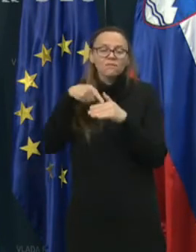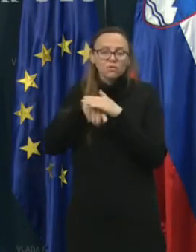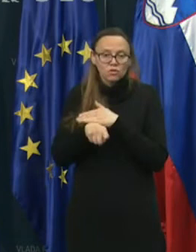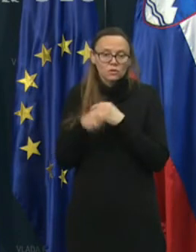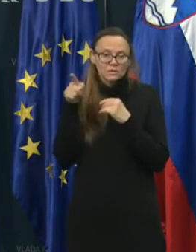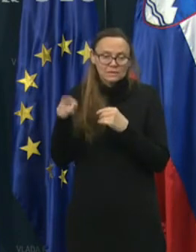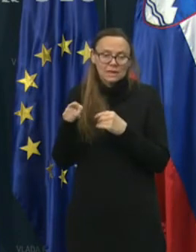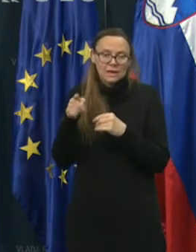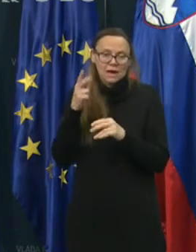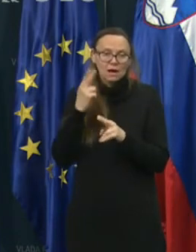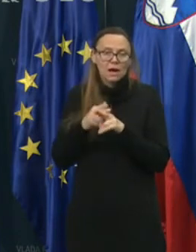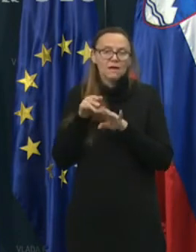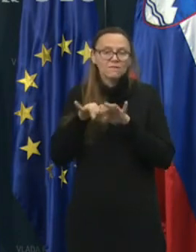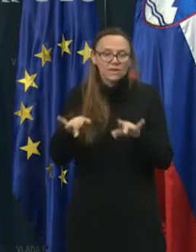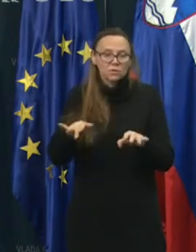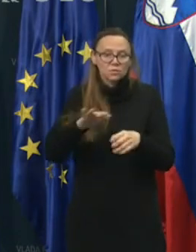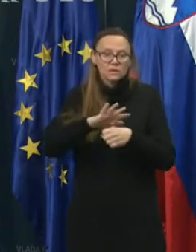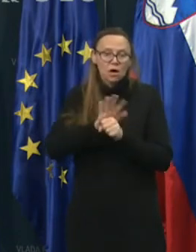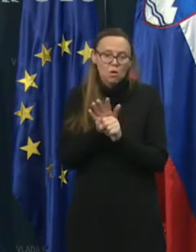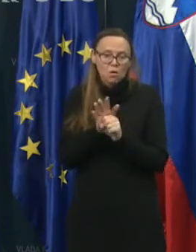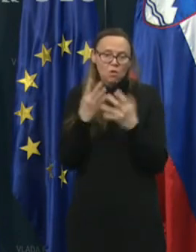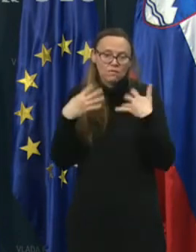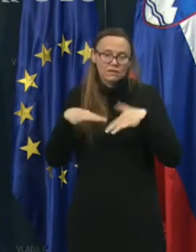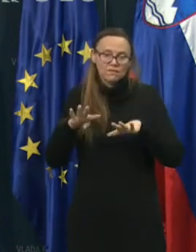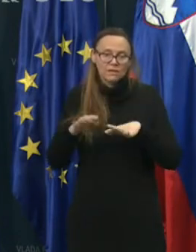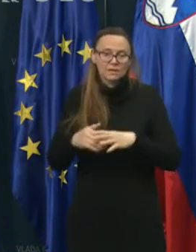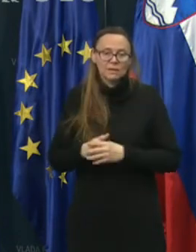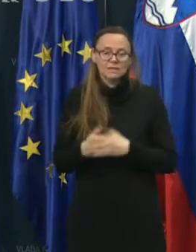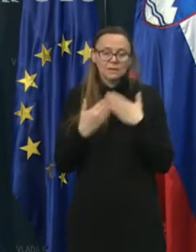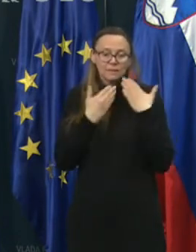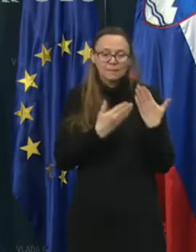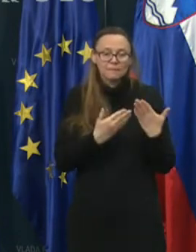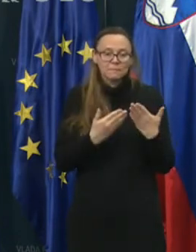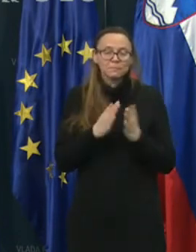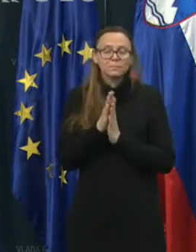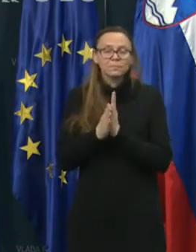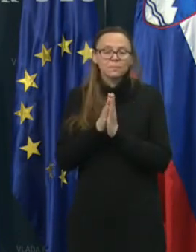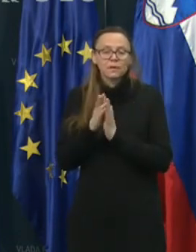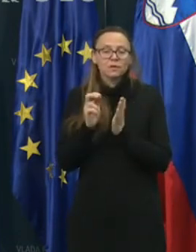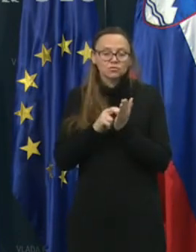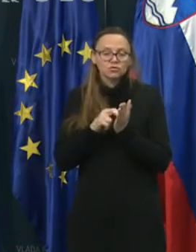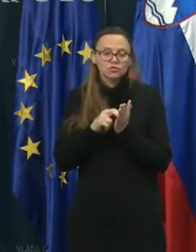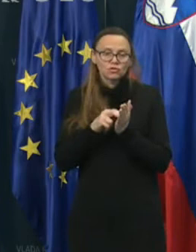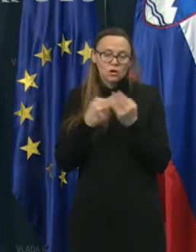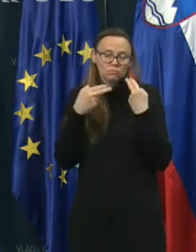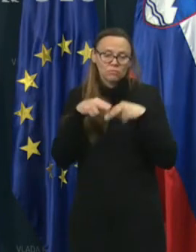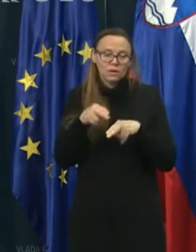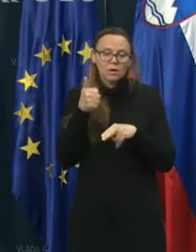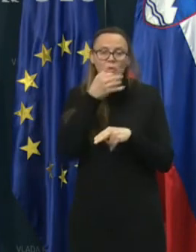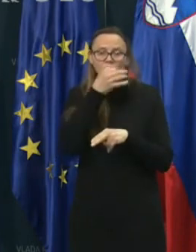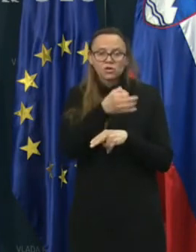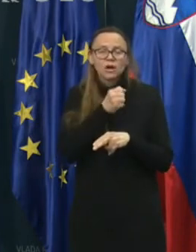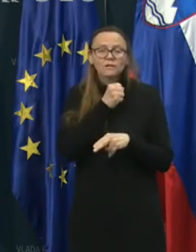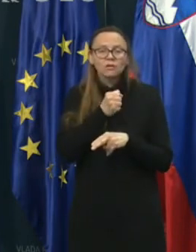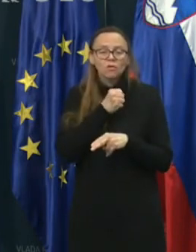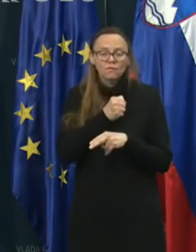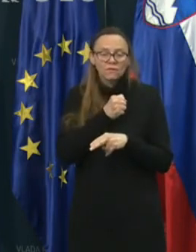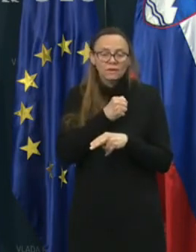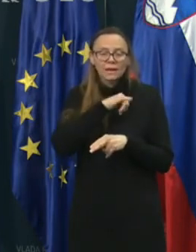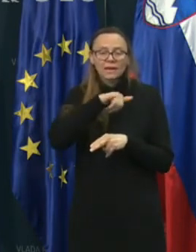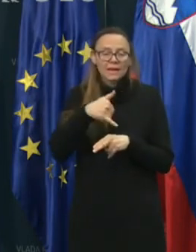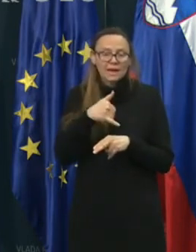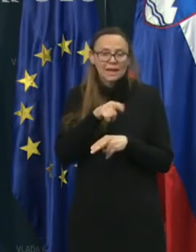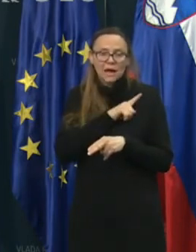virusa COVID-19. Hvala lepa. Prosila bi vas, da odgovorite še na vprašanje novinarke Jernejke Drolec,